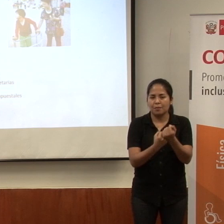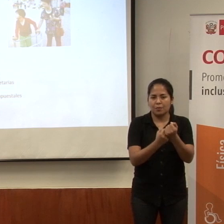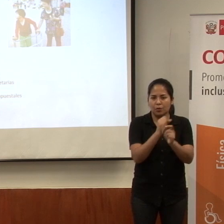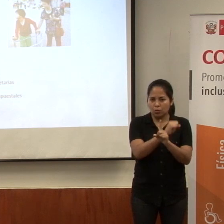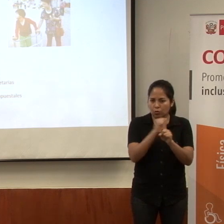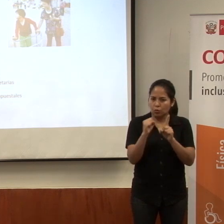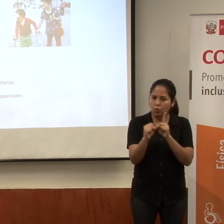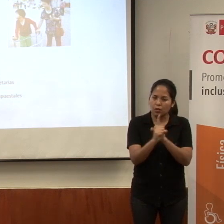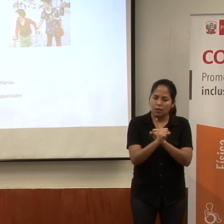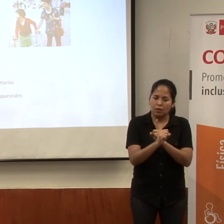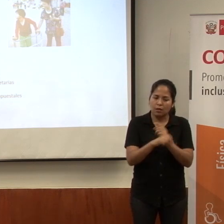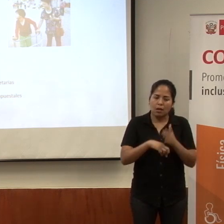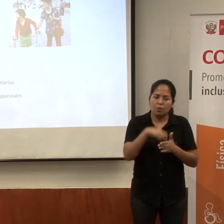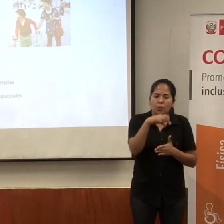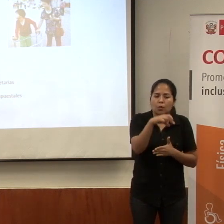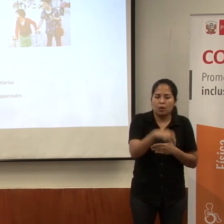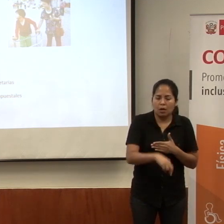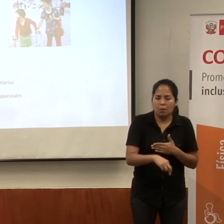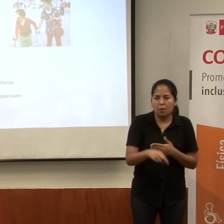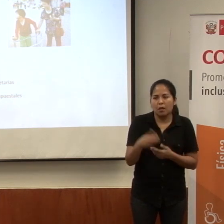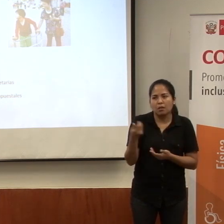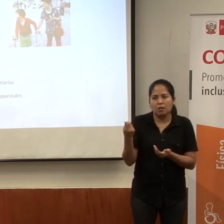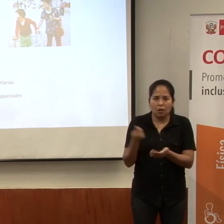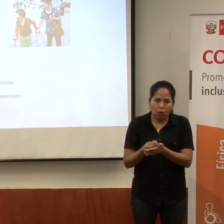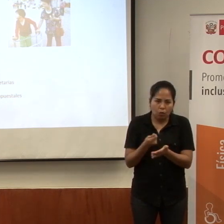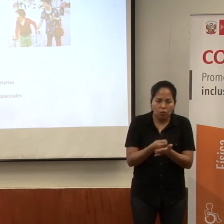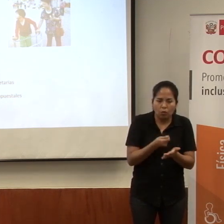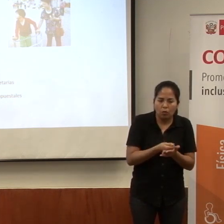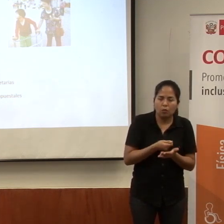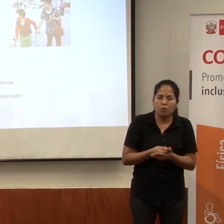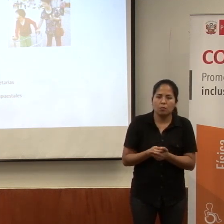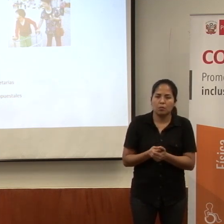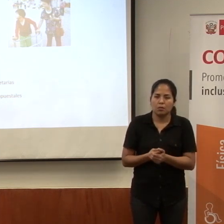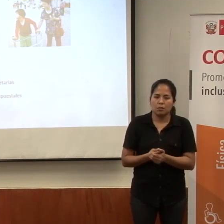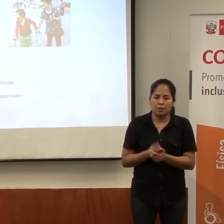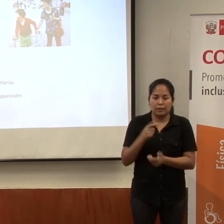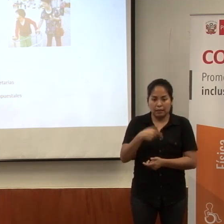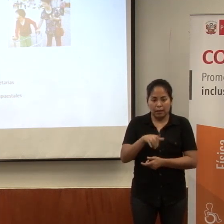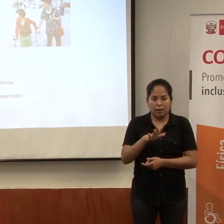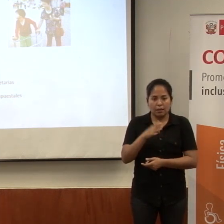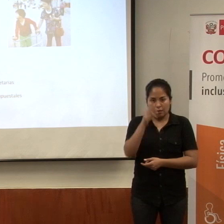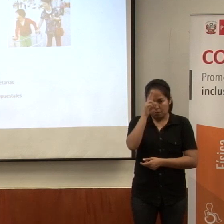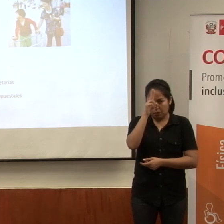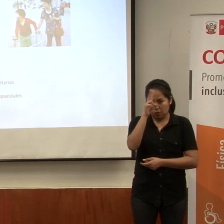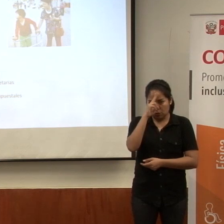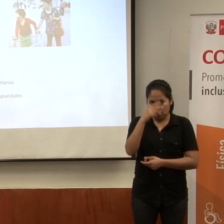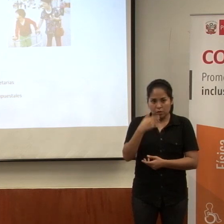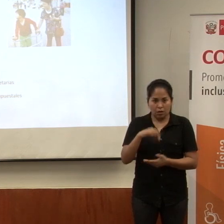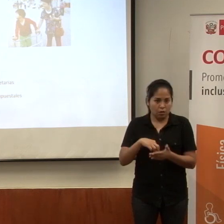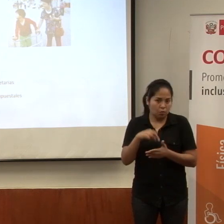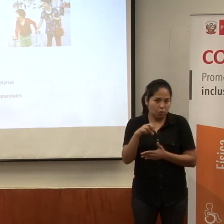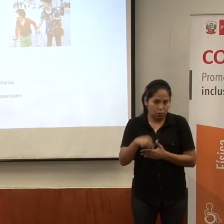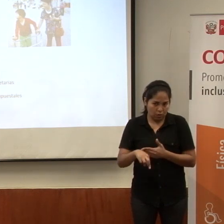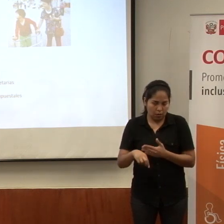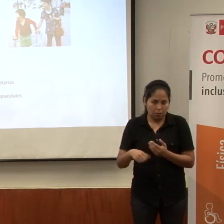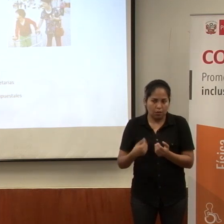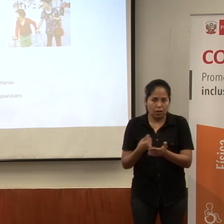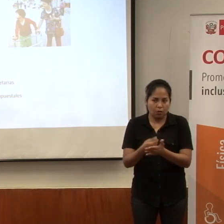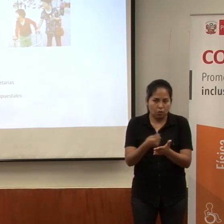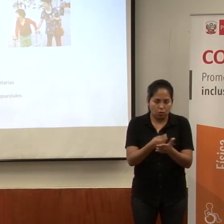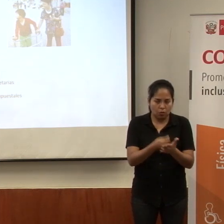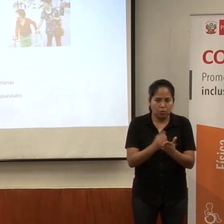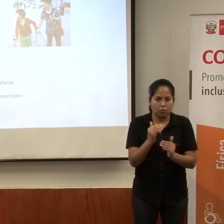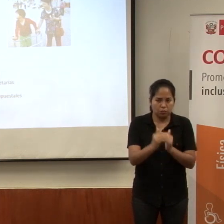Hay programas, por ejemplo, de transferencias monetarias, sé que en el Perú ya hay un programa estratégico presupuestal, ¿no es cierto? Está en